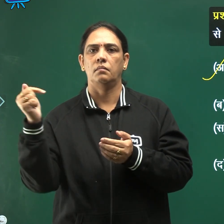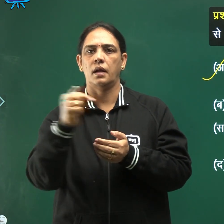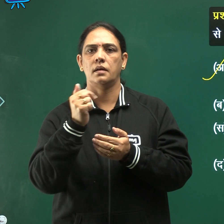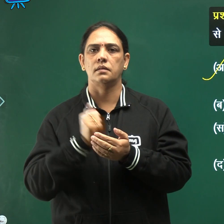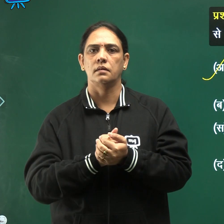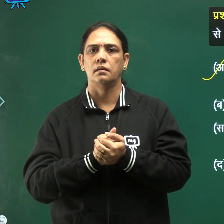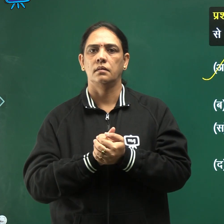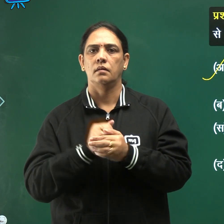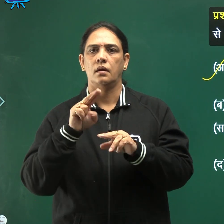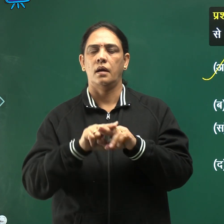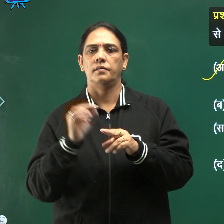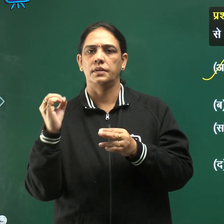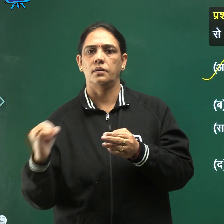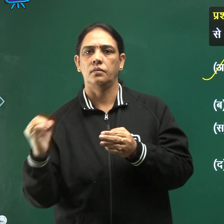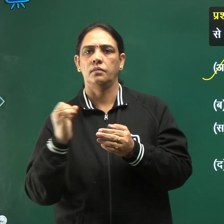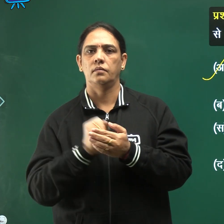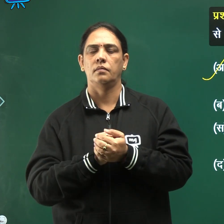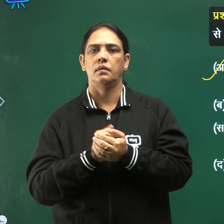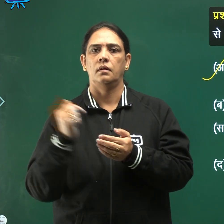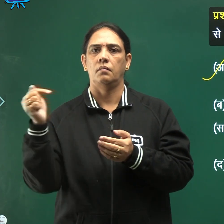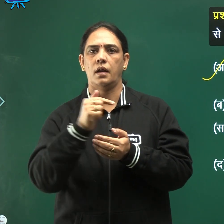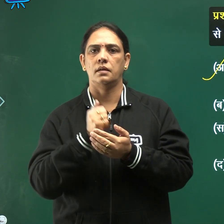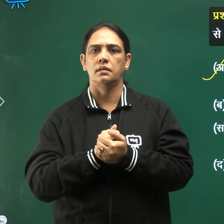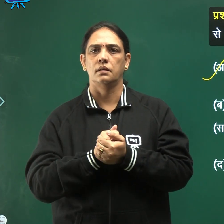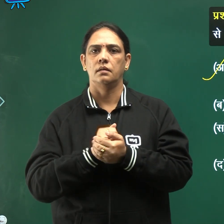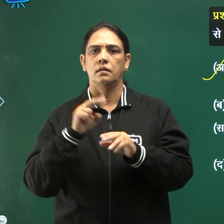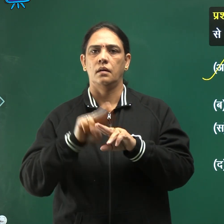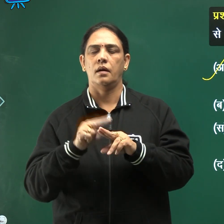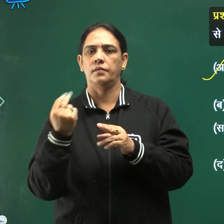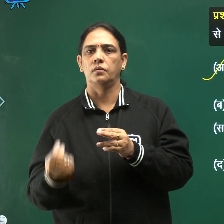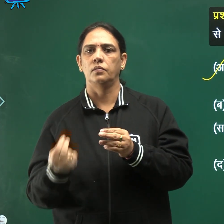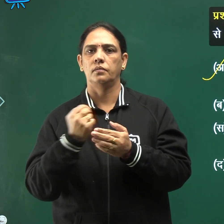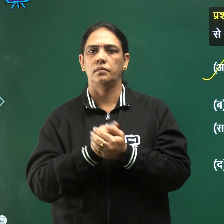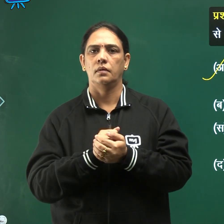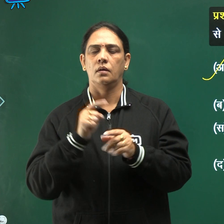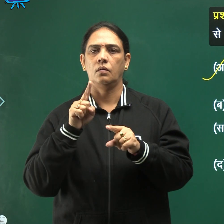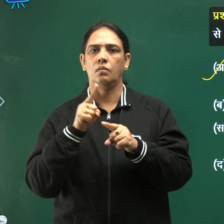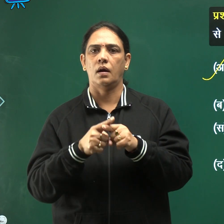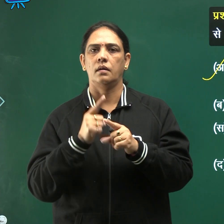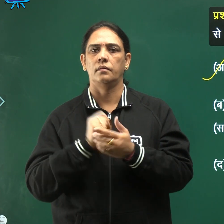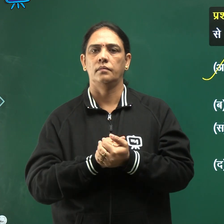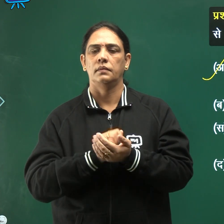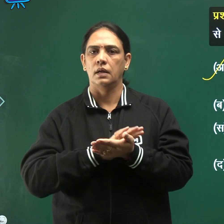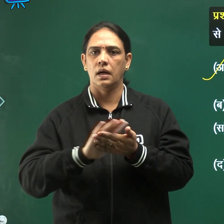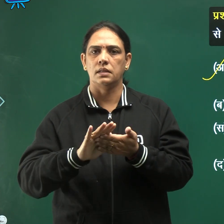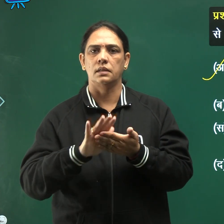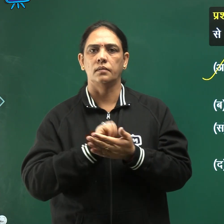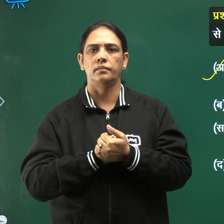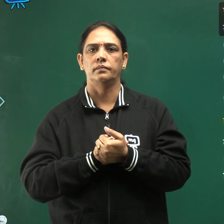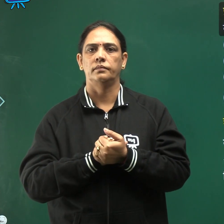माइनस F0 माइनस F2 गुणा H।